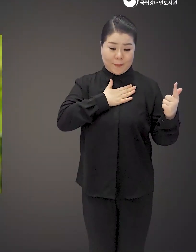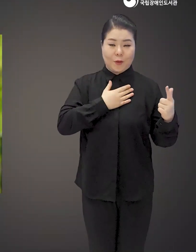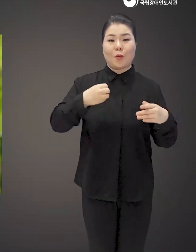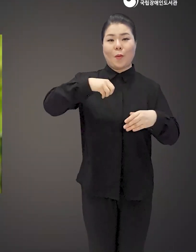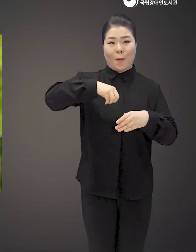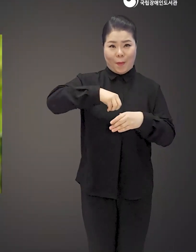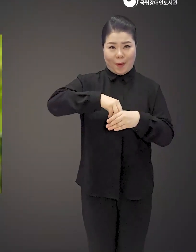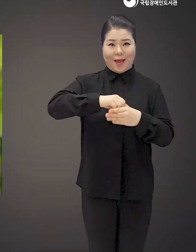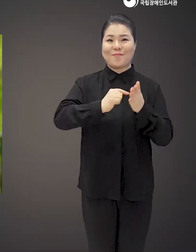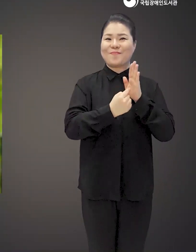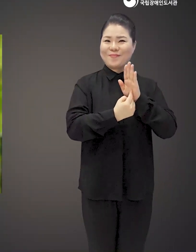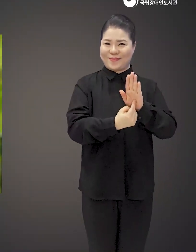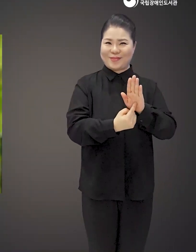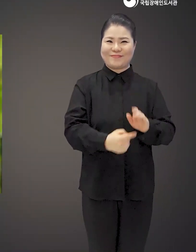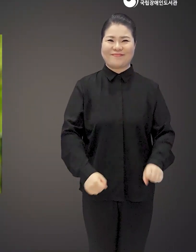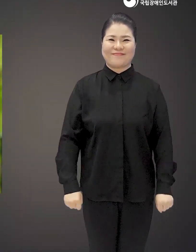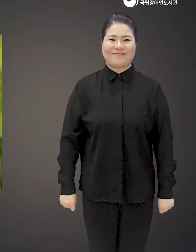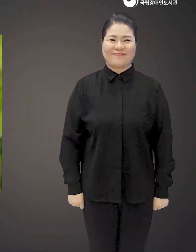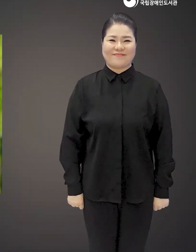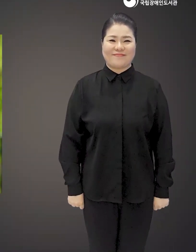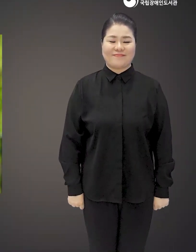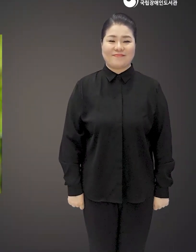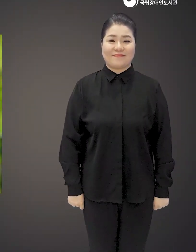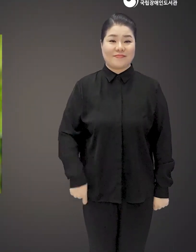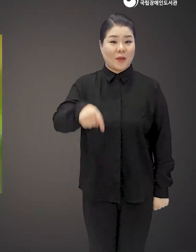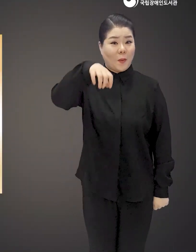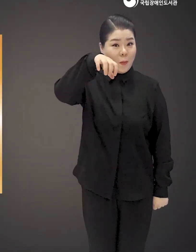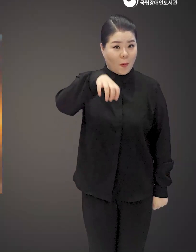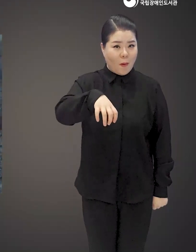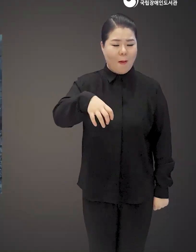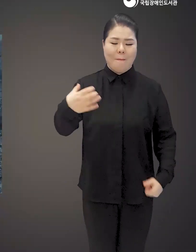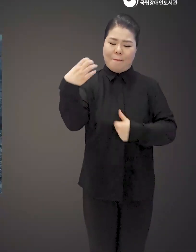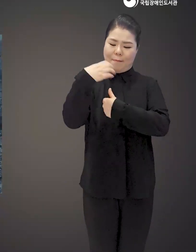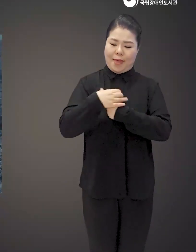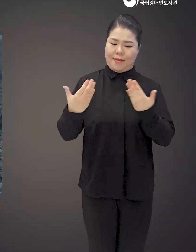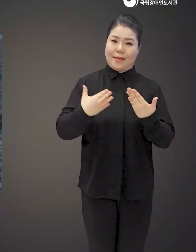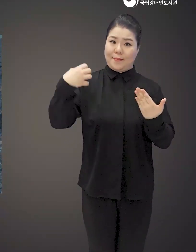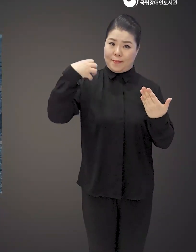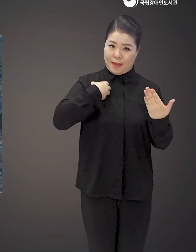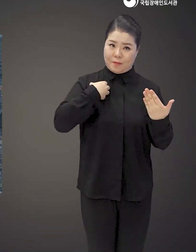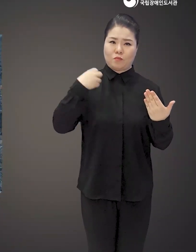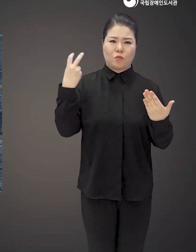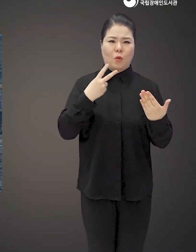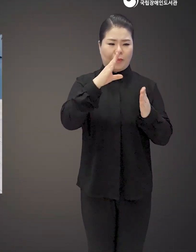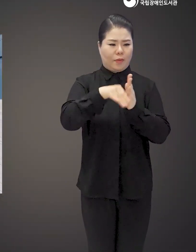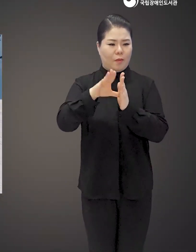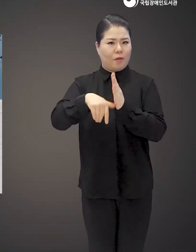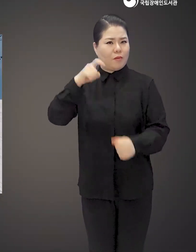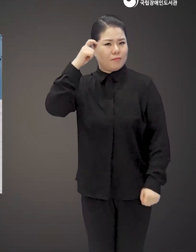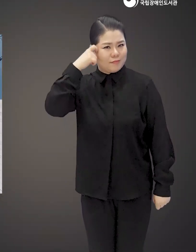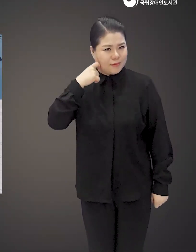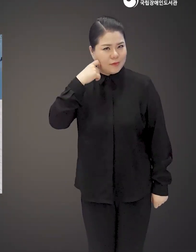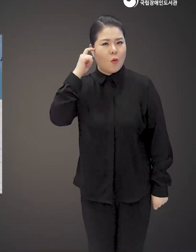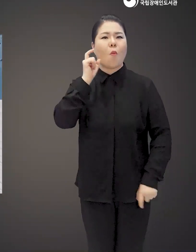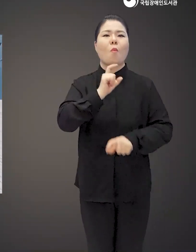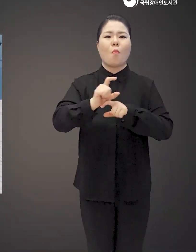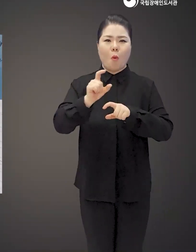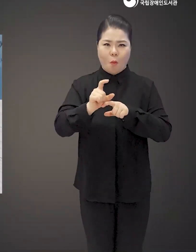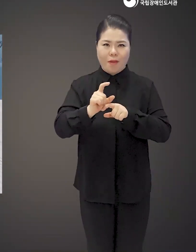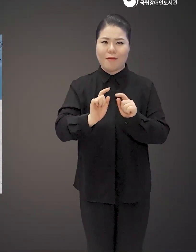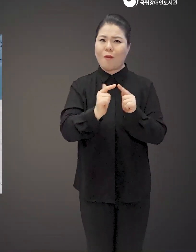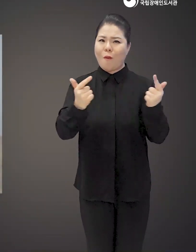가지 감정들도 그곳에 담아 공개했습니다. 거기에는 사명감, 또 어떤 때에 느꼈던